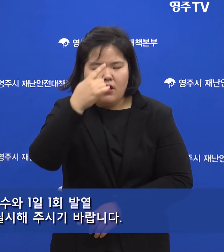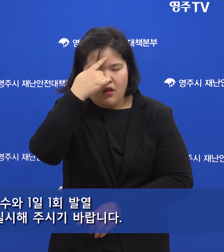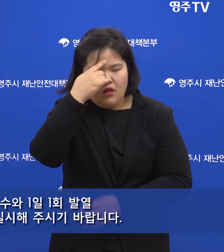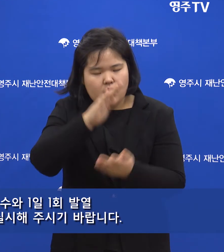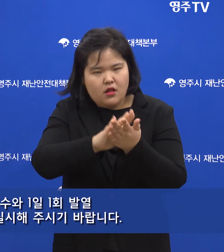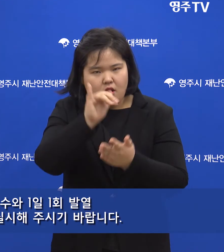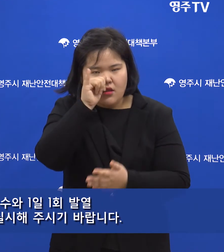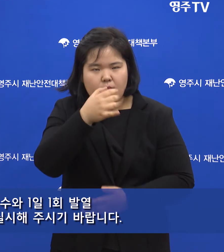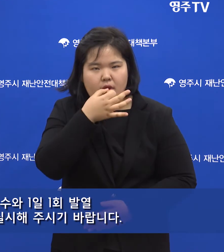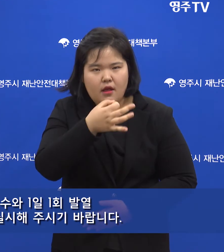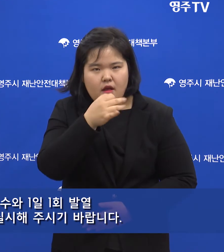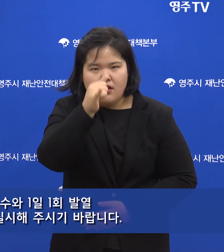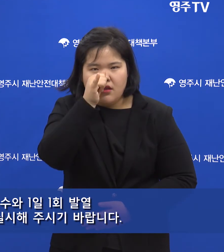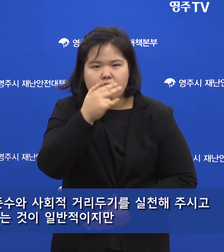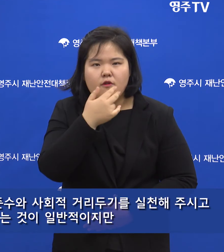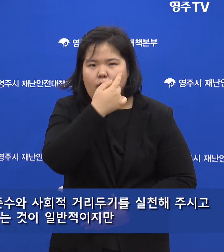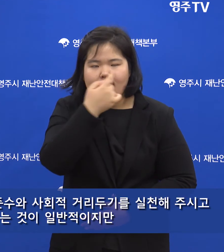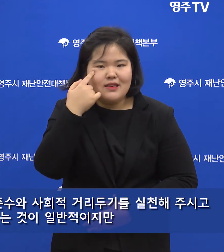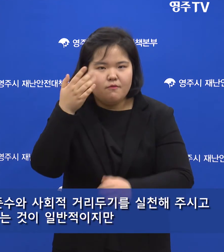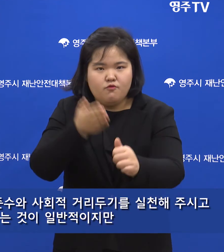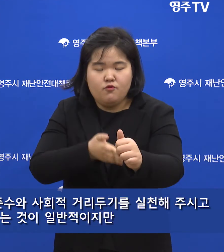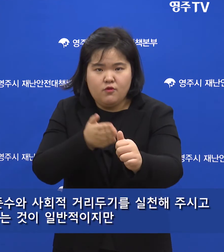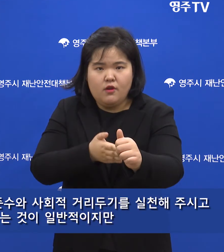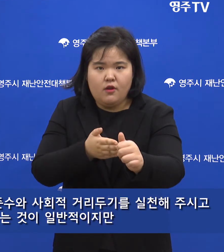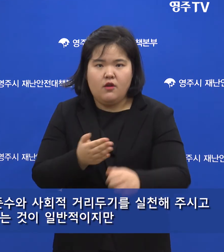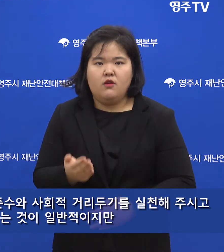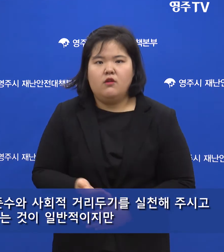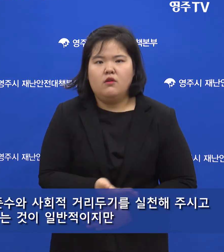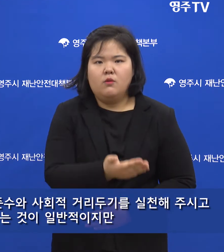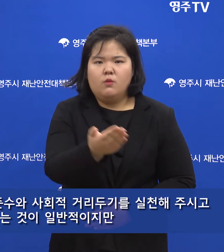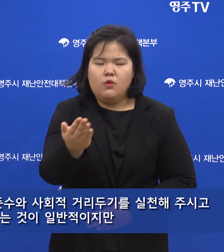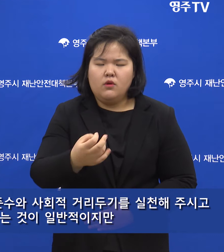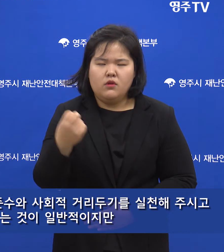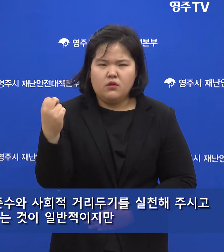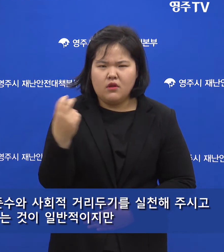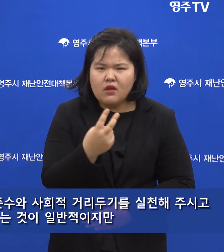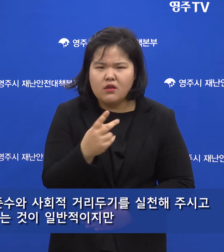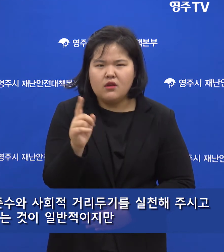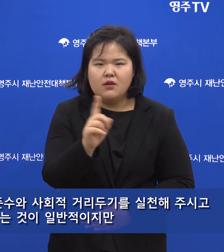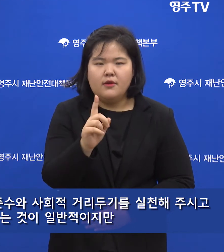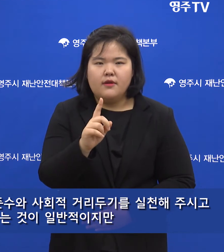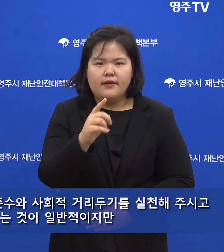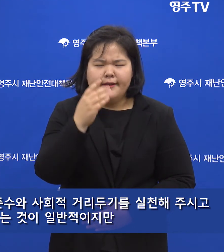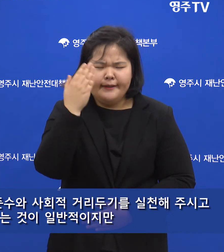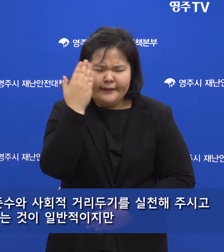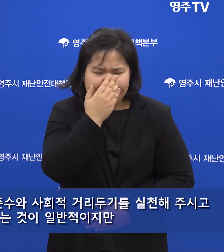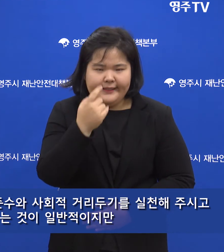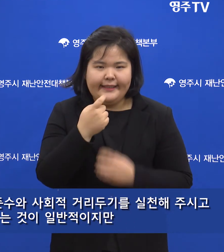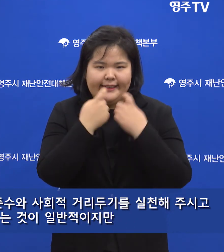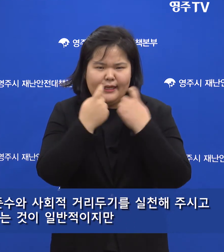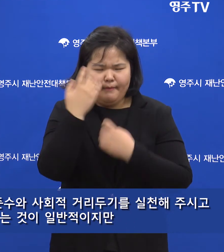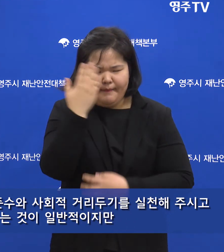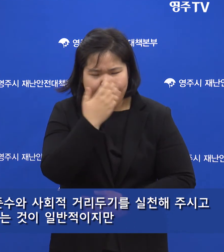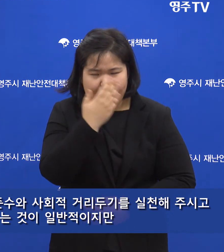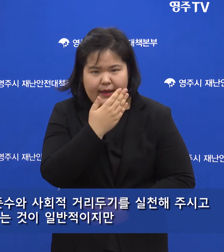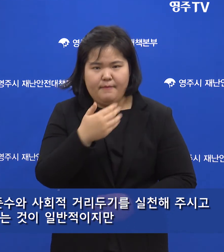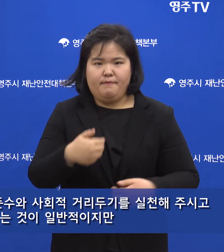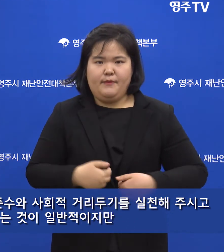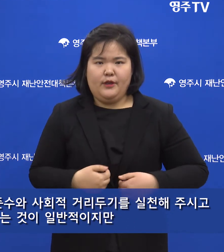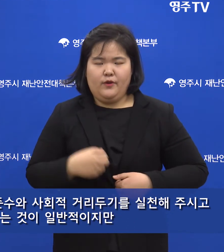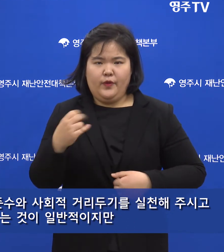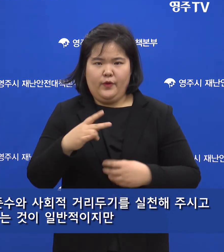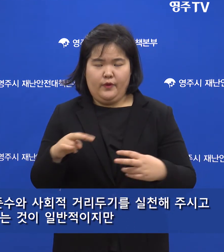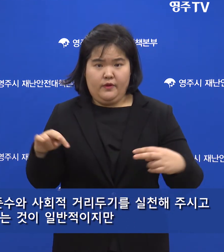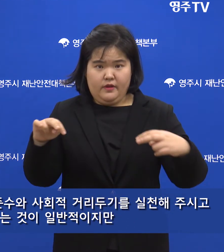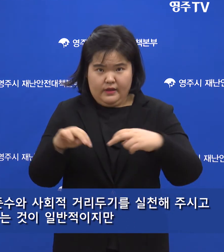주시기 바랍니다. 시민 여러분께는 다시 한번 개인위생 수칙 준수와 또 사회적 거리